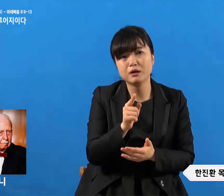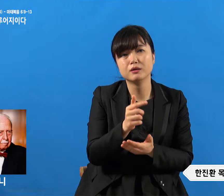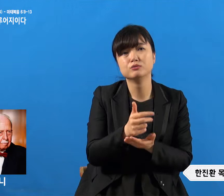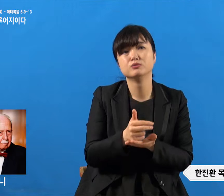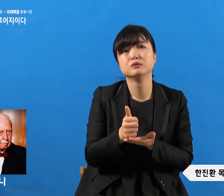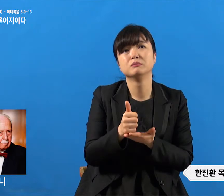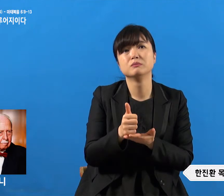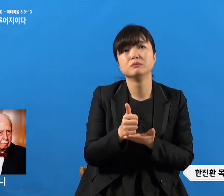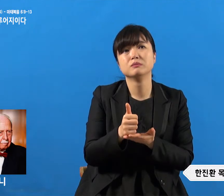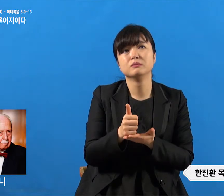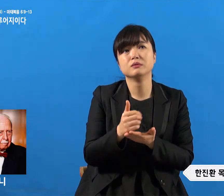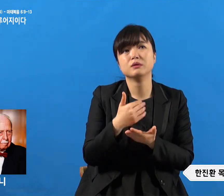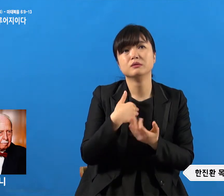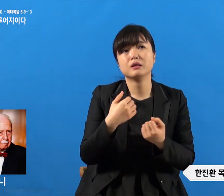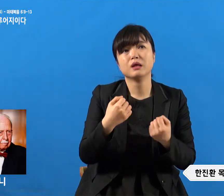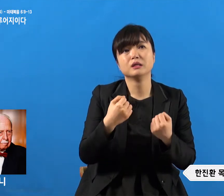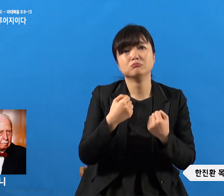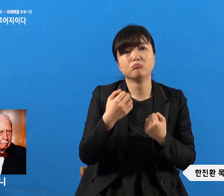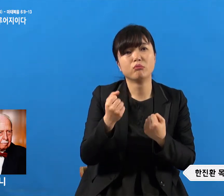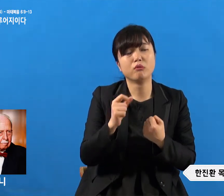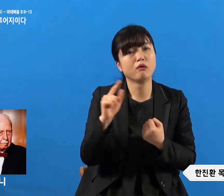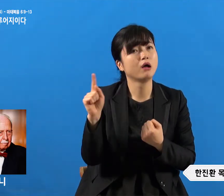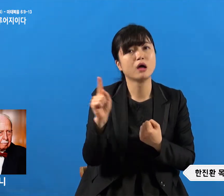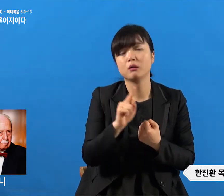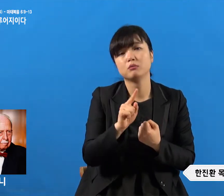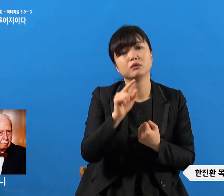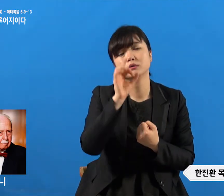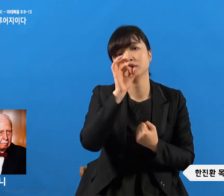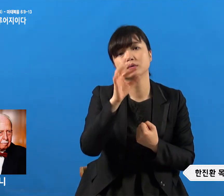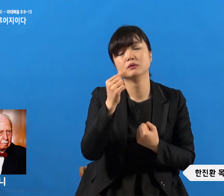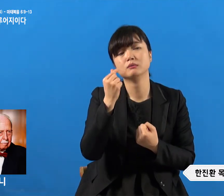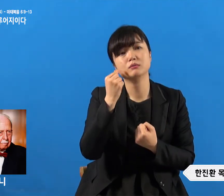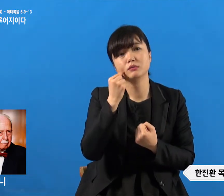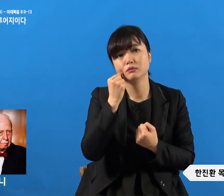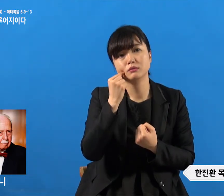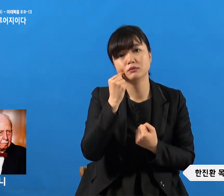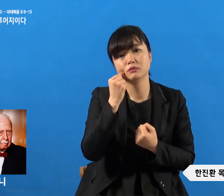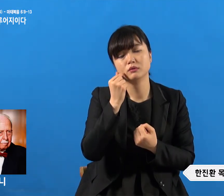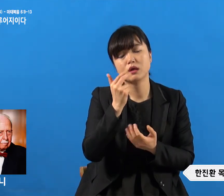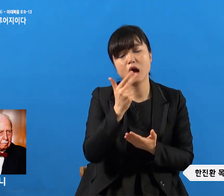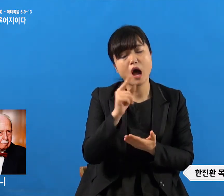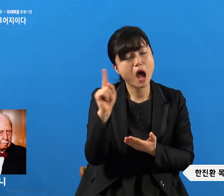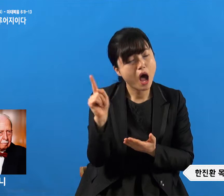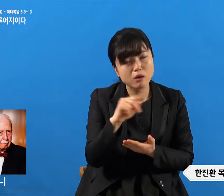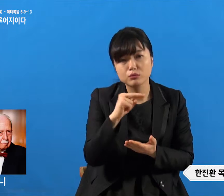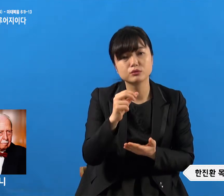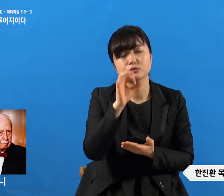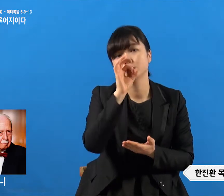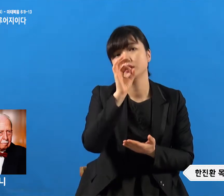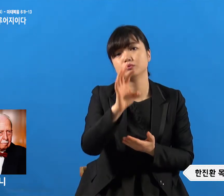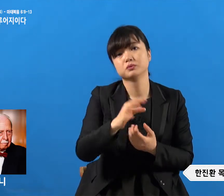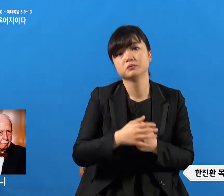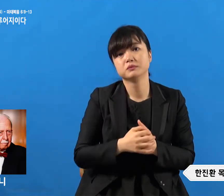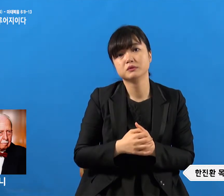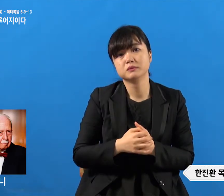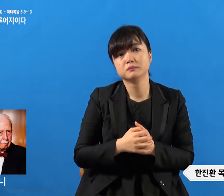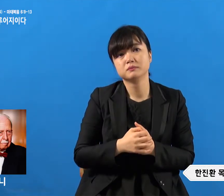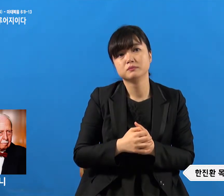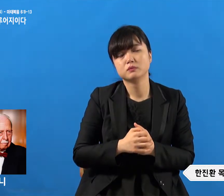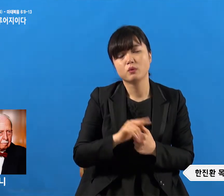주님, 제 힘으로는 아무것도 할 수가 없습니다. 정말로 아무것도 할 수가